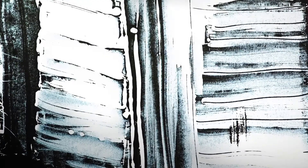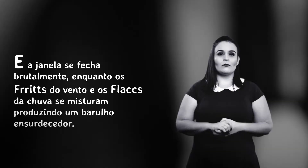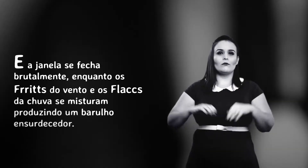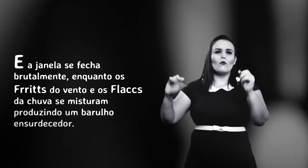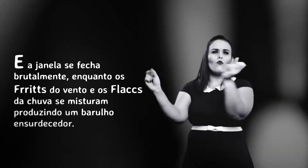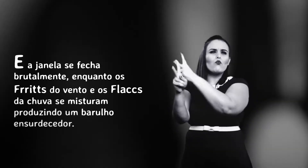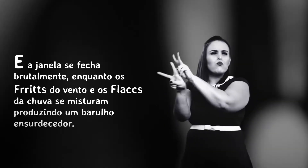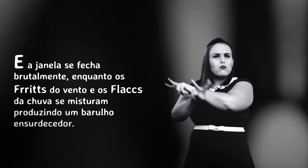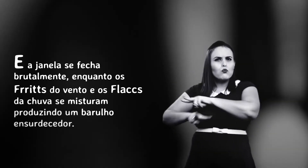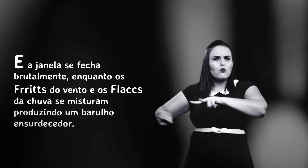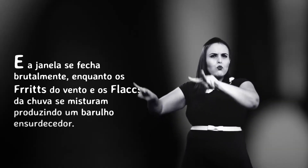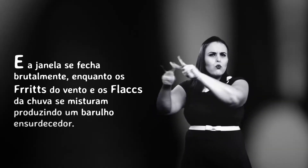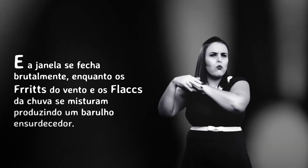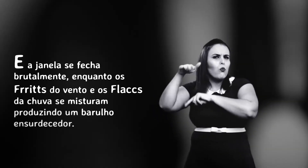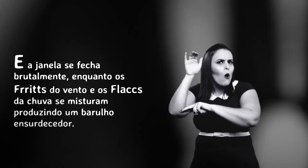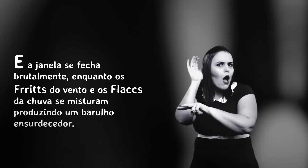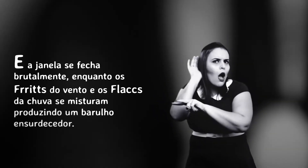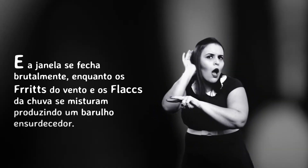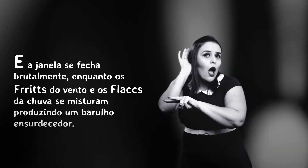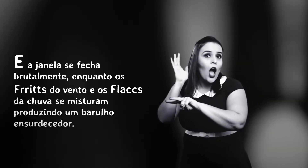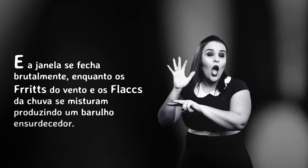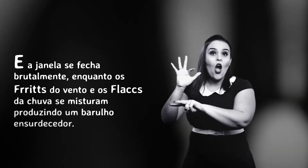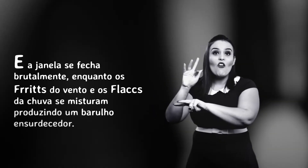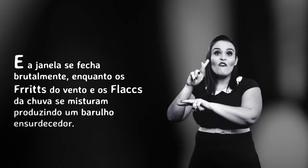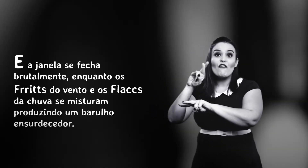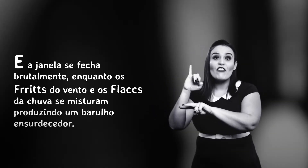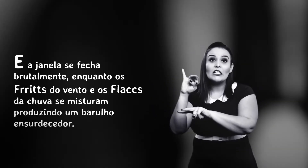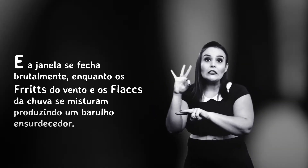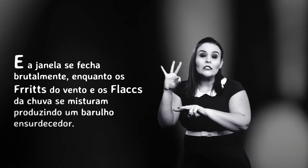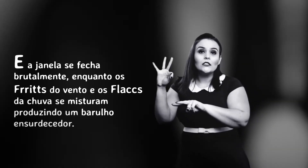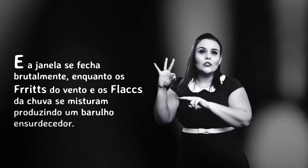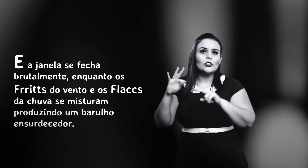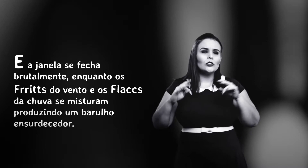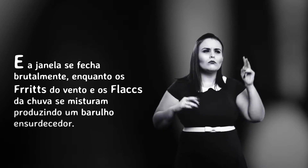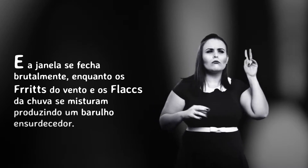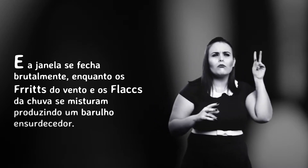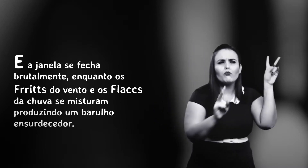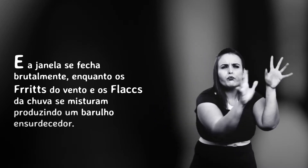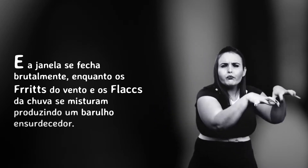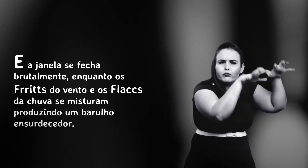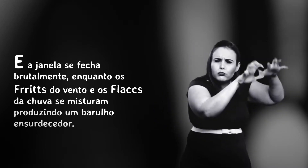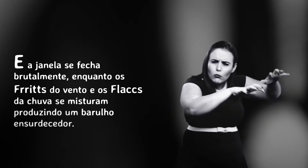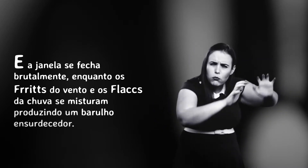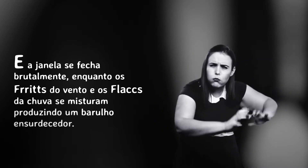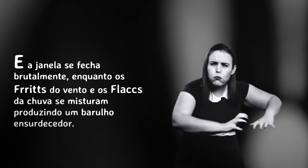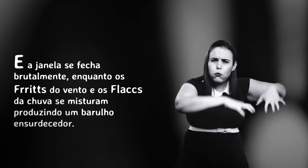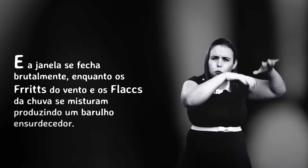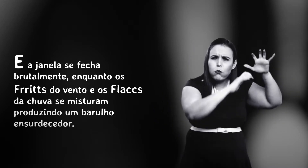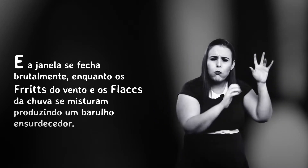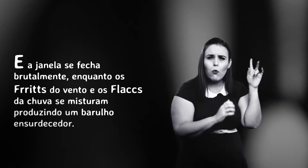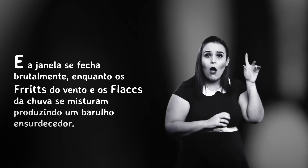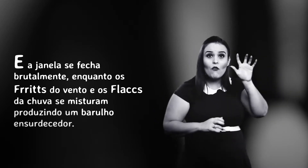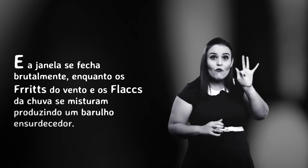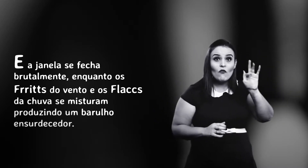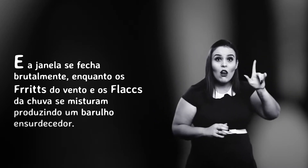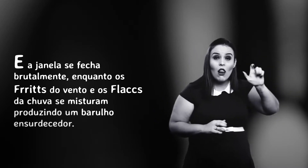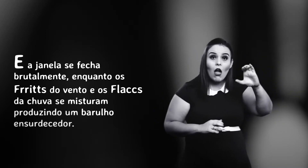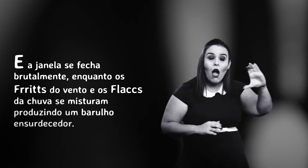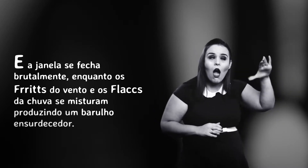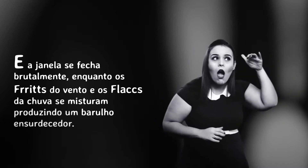E a janela se fecha brutalmente, enquanto os frits do vento e os flacs da chuva se misturam, produzindo um